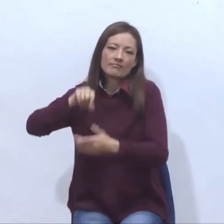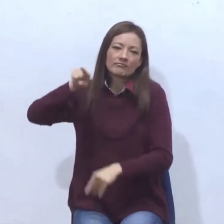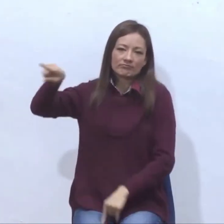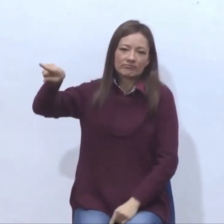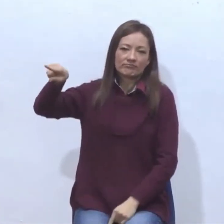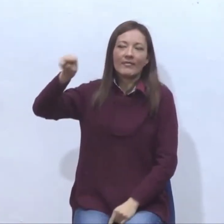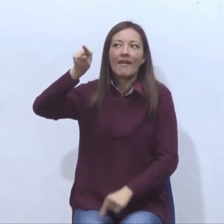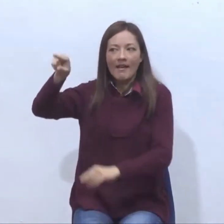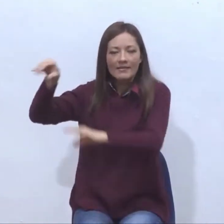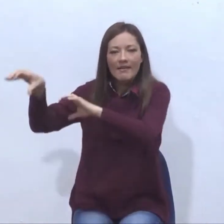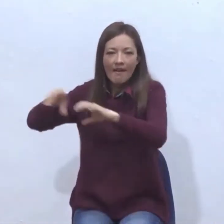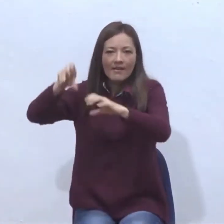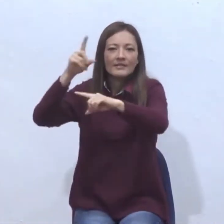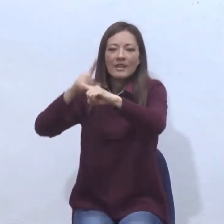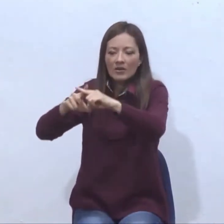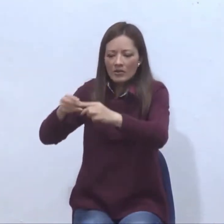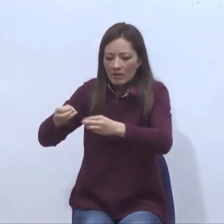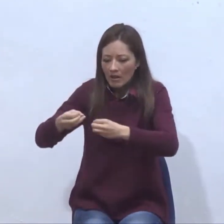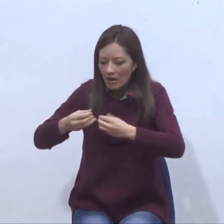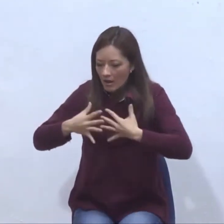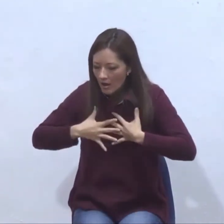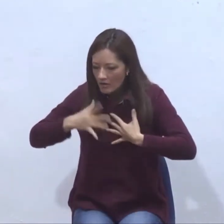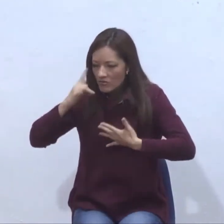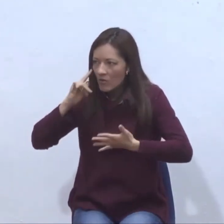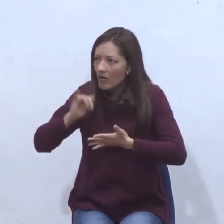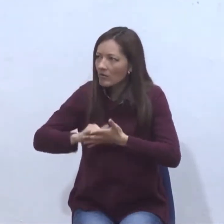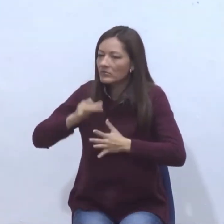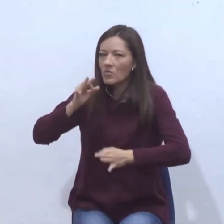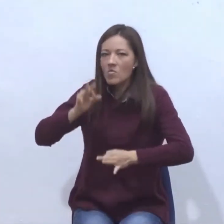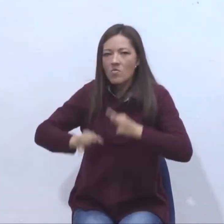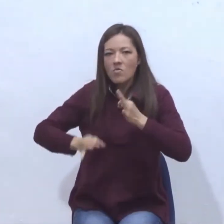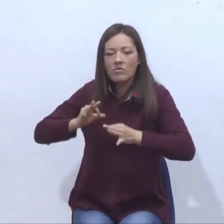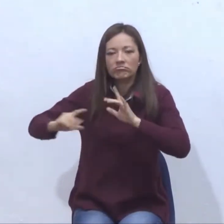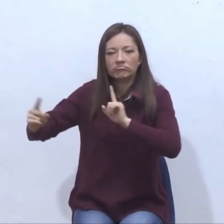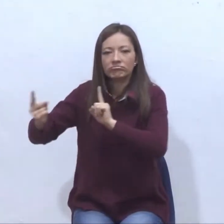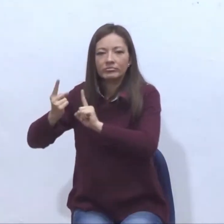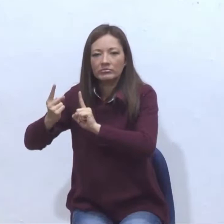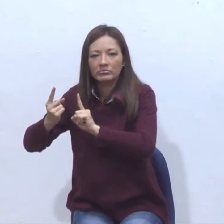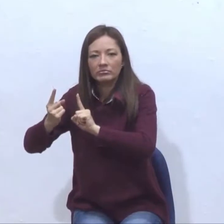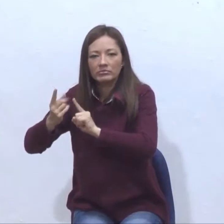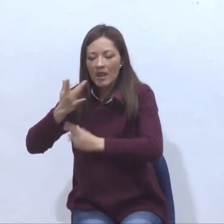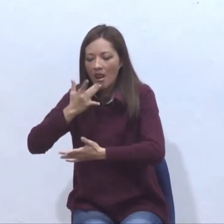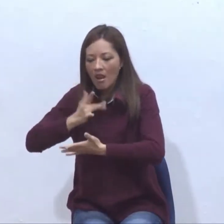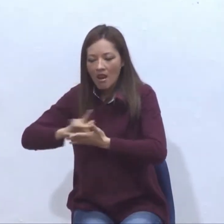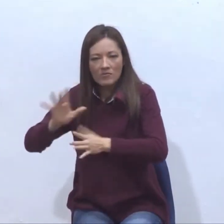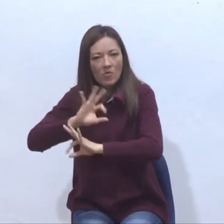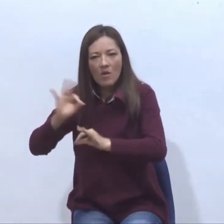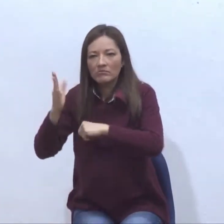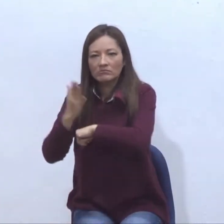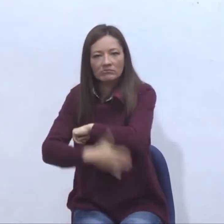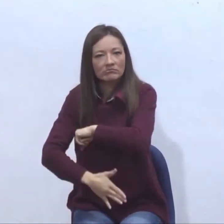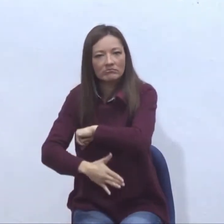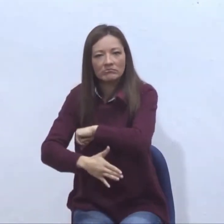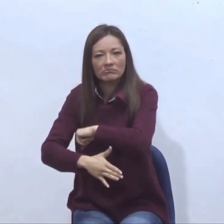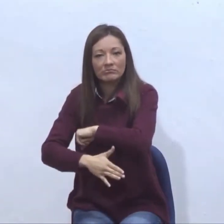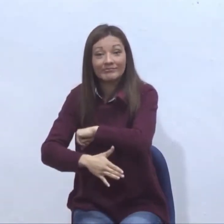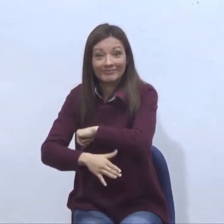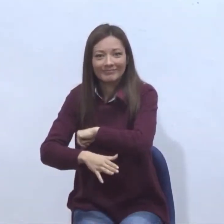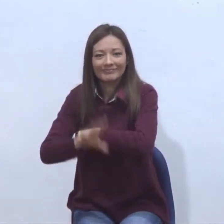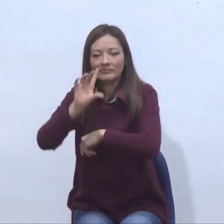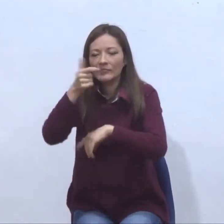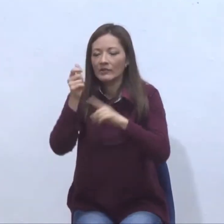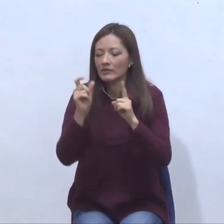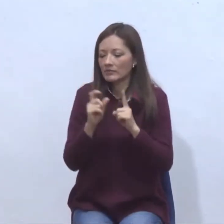que por ese acto somos ahora justos delante de Dios. Dicho con